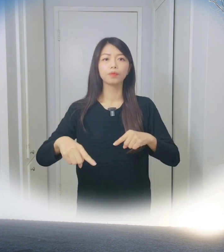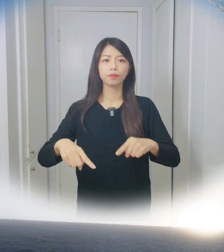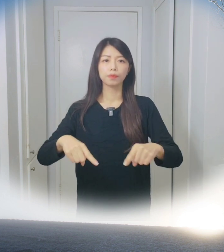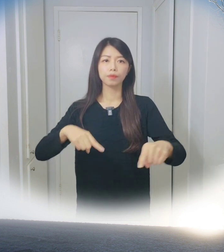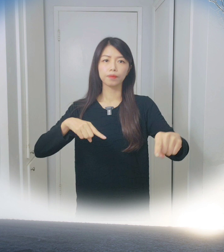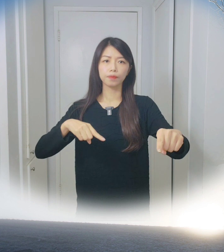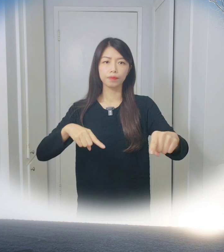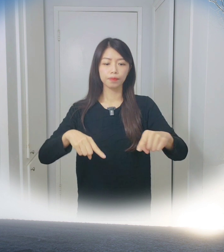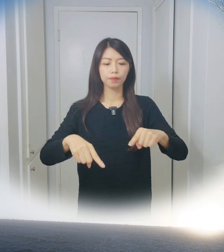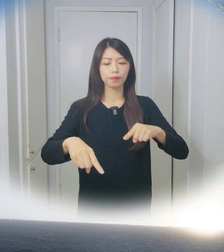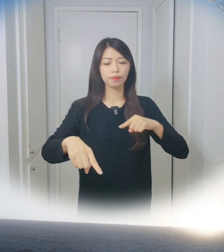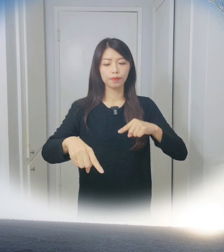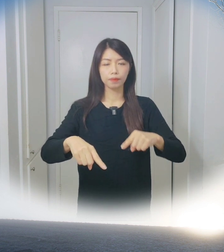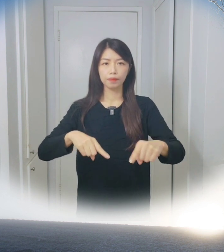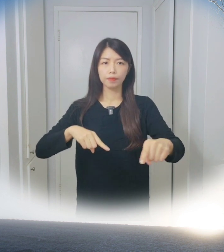해주시고